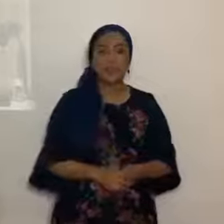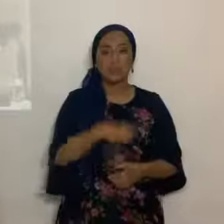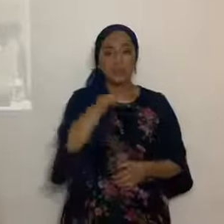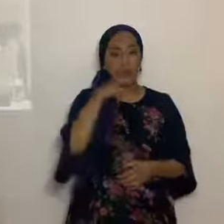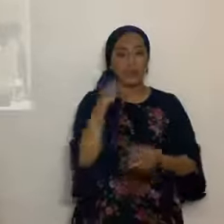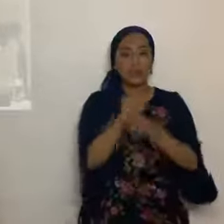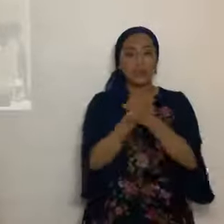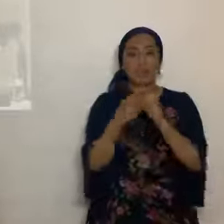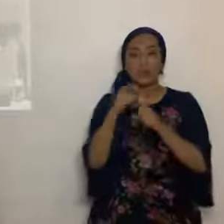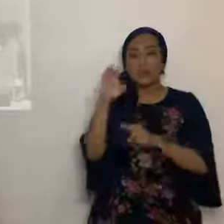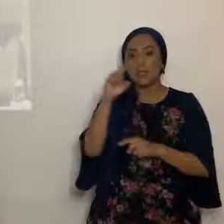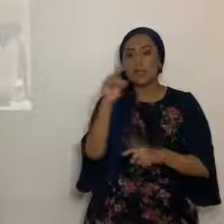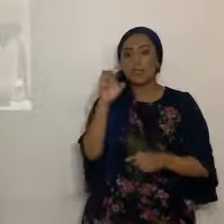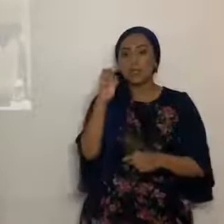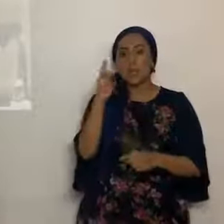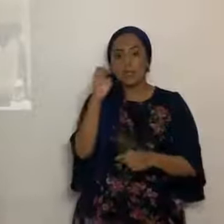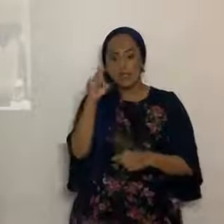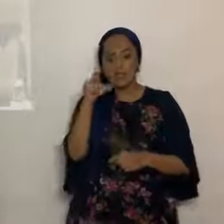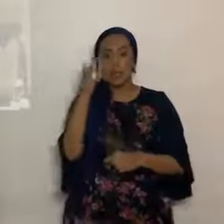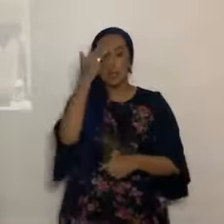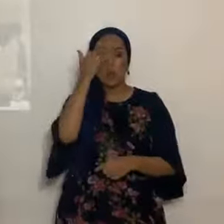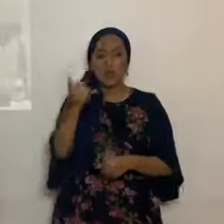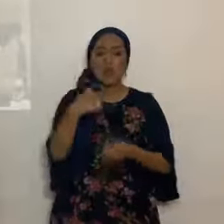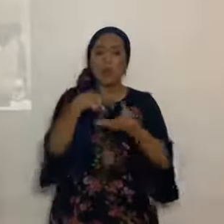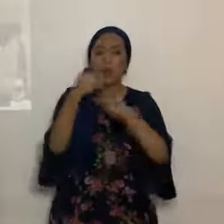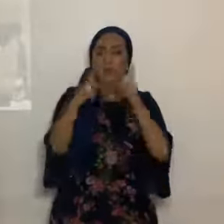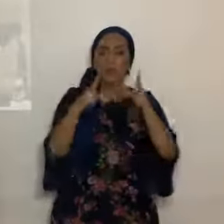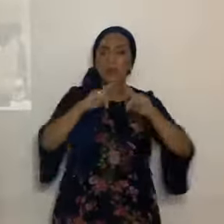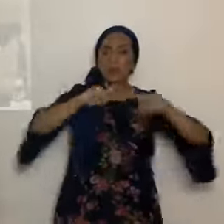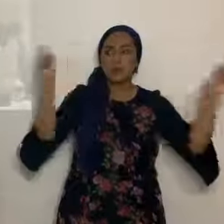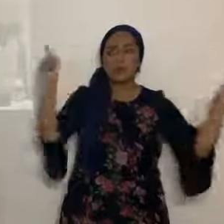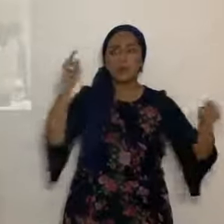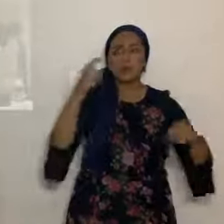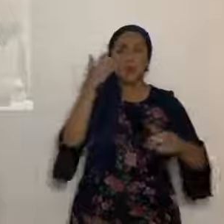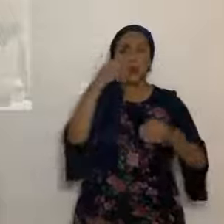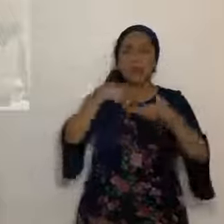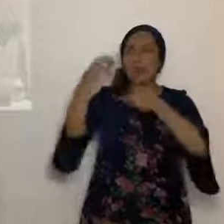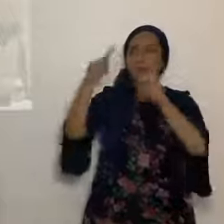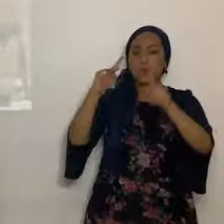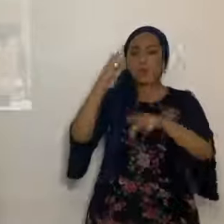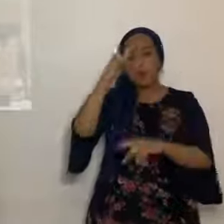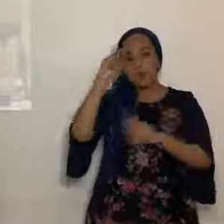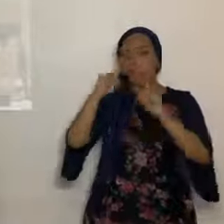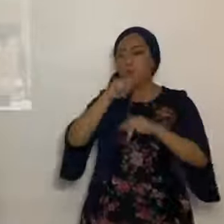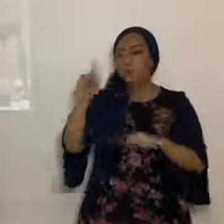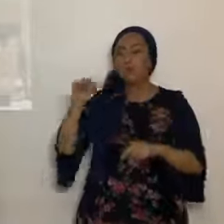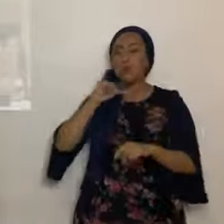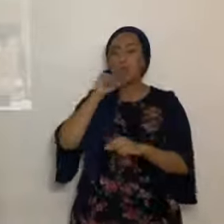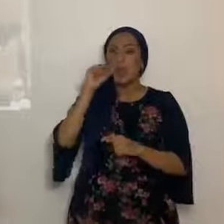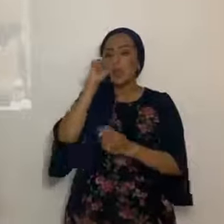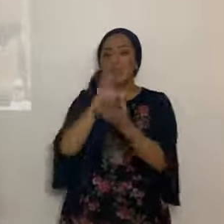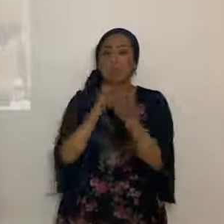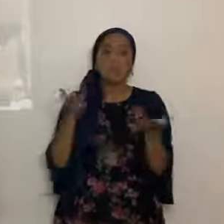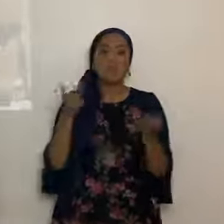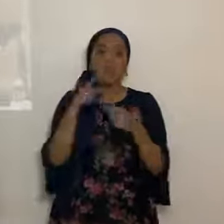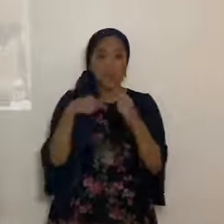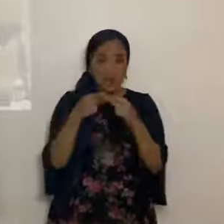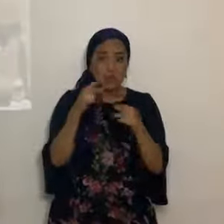de Ezequiel. Entonces, ¿por qué sacó a la gente? La cita la puse: ¿por qué sacó a la gente? Por la incredulidad. Entonces, cuando